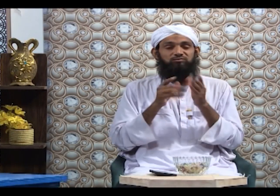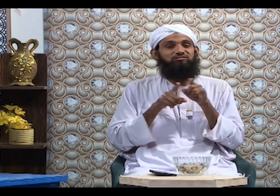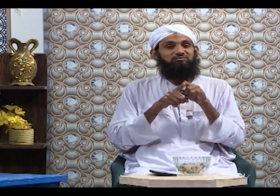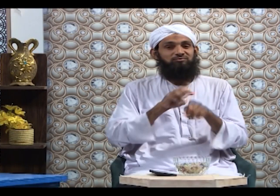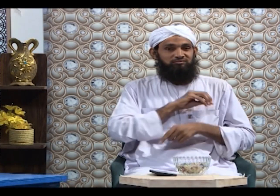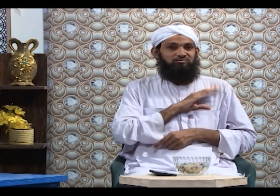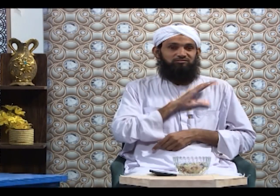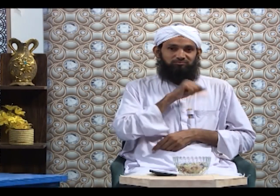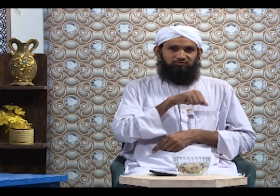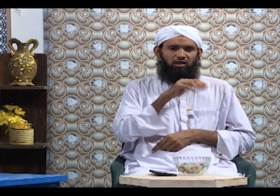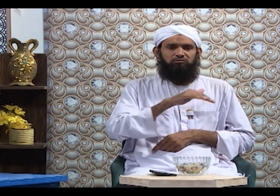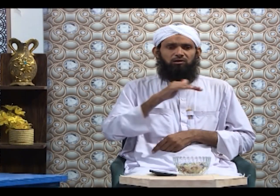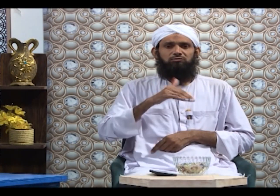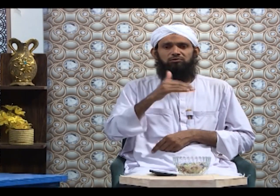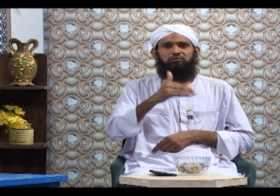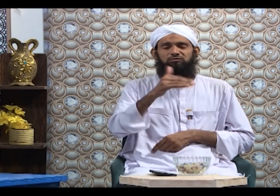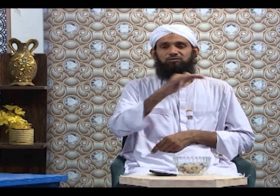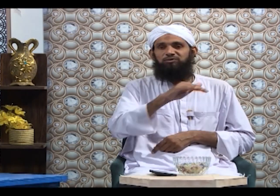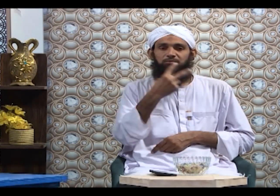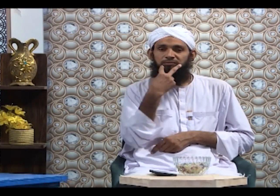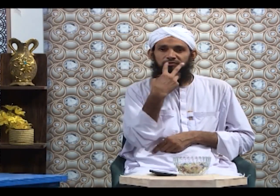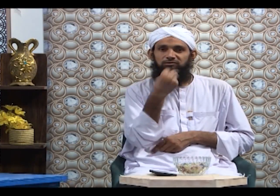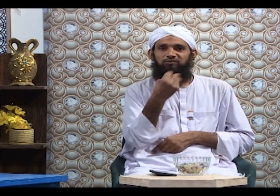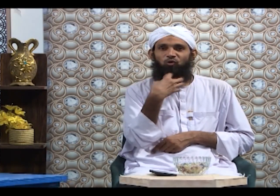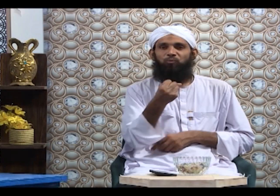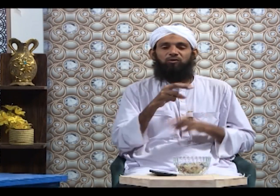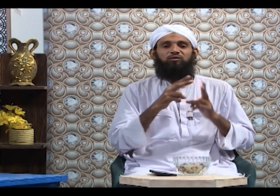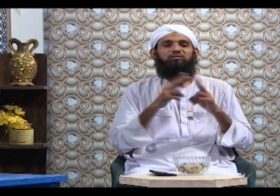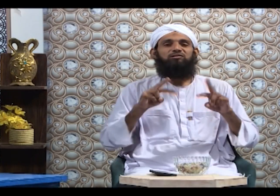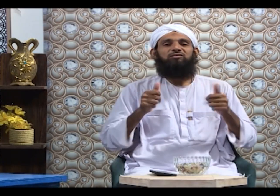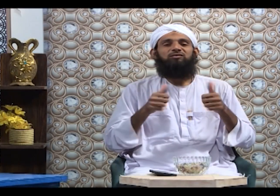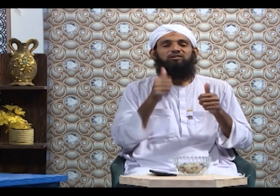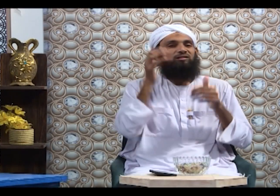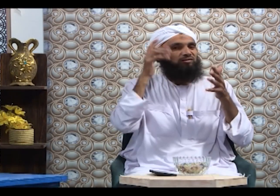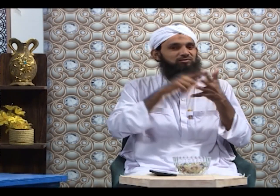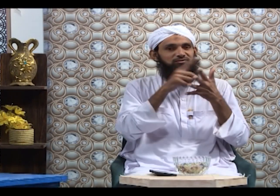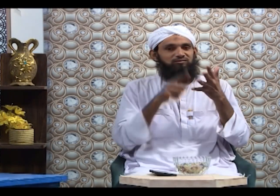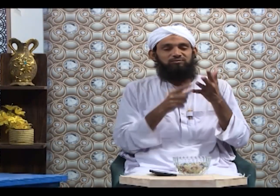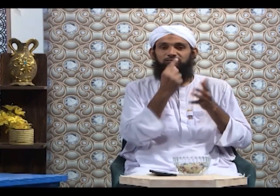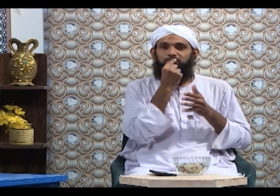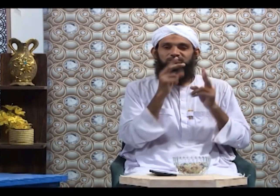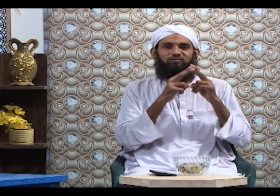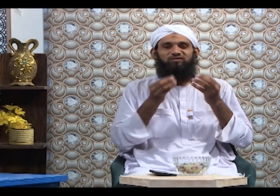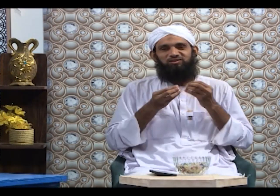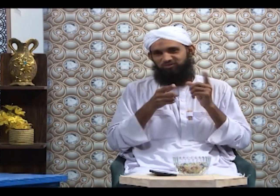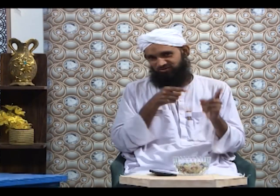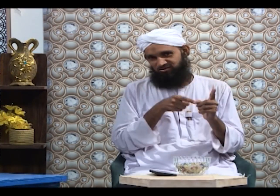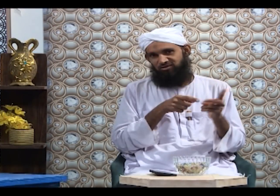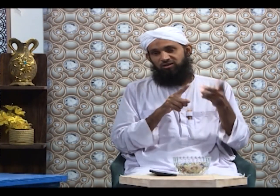کے دیکھا دیکھی نیکیوں کی طرف راغب ہوگی اور نماز روزے کی عادی بنے گی۔ اولاد کی تربیت کے لیے باپ دینی مطالعہ